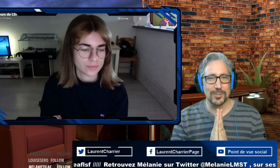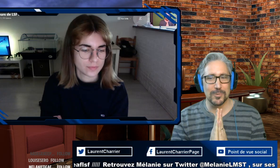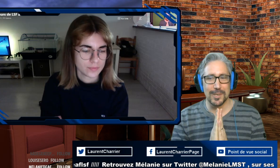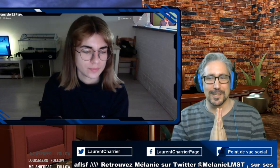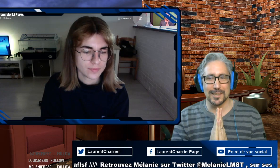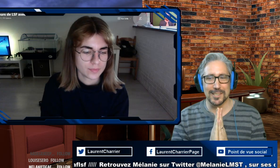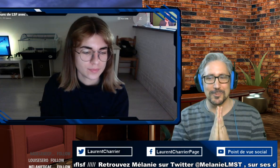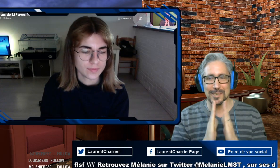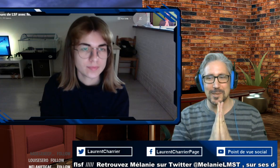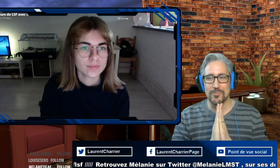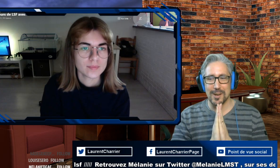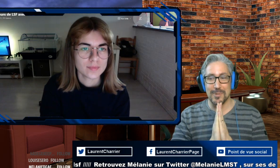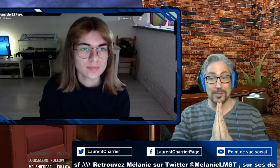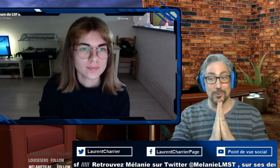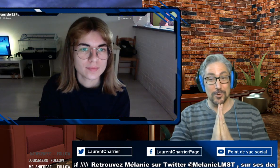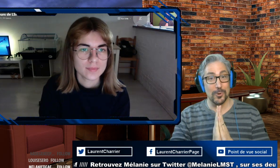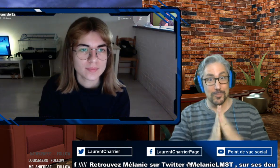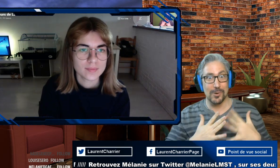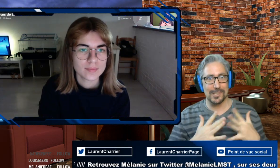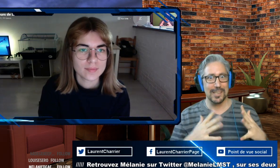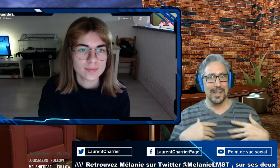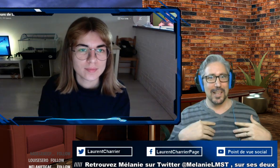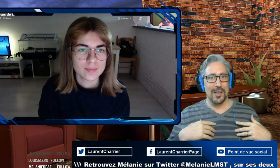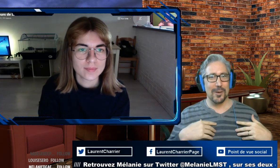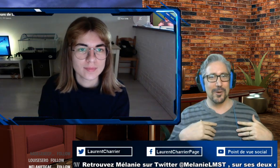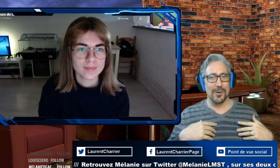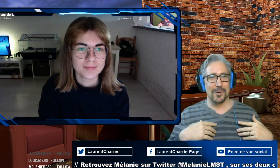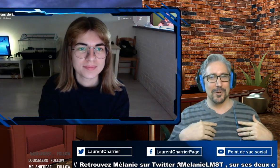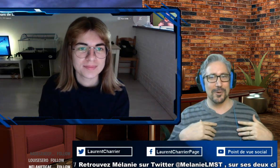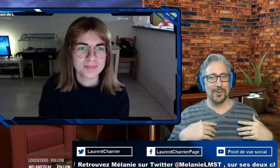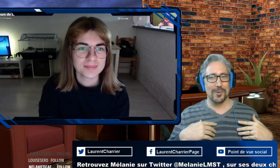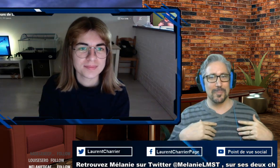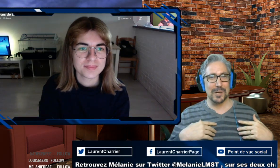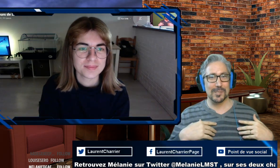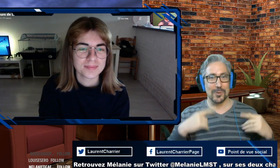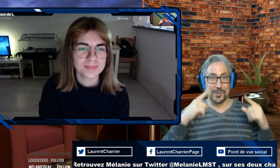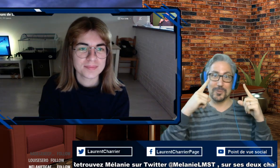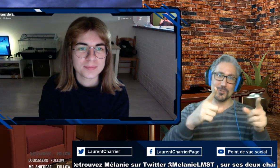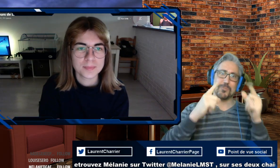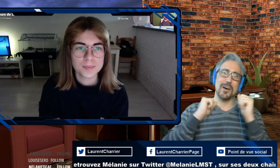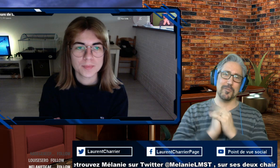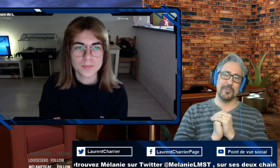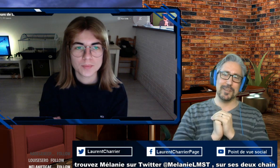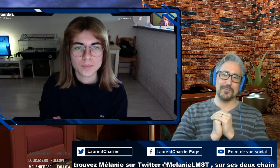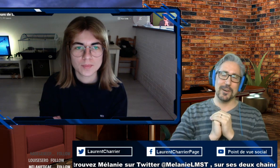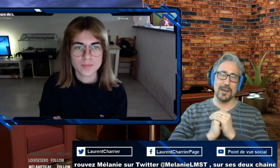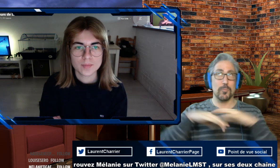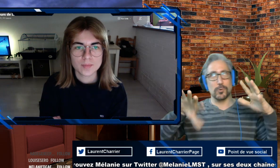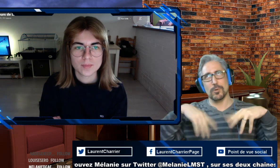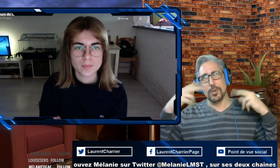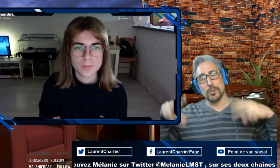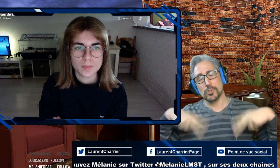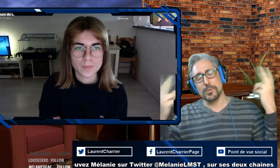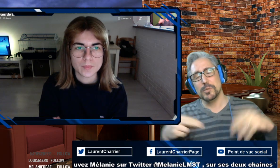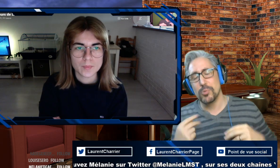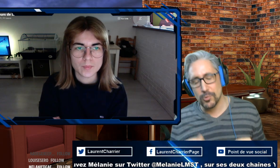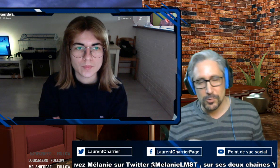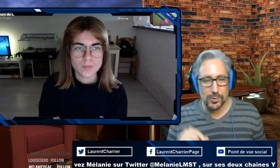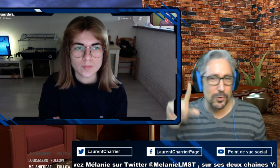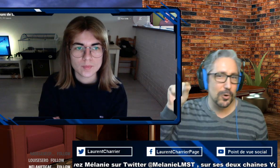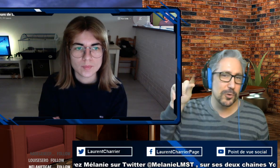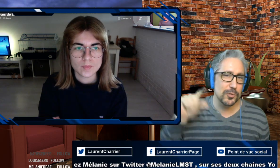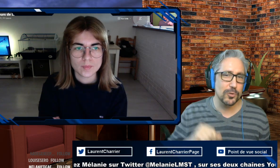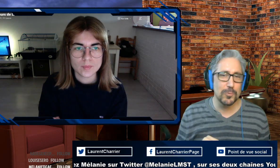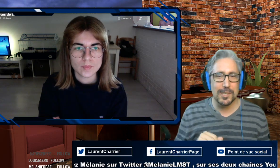donc toi tu es kiwi des bois, bah, trop heureux moi aussi parce que toi en fait voilà bon je le dis